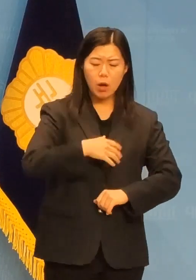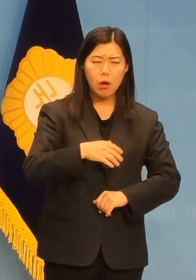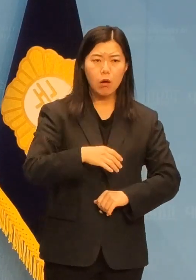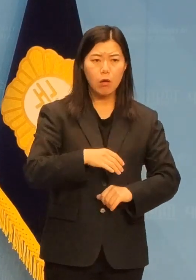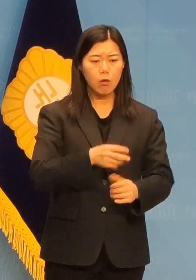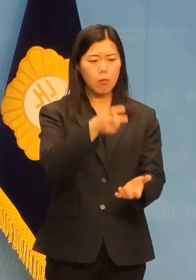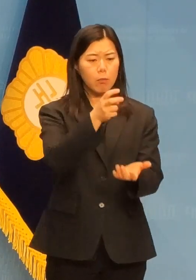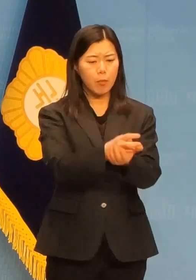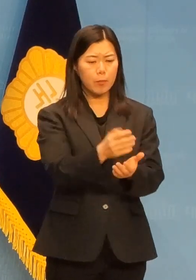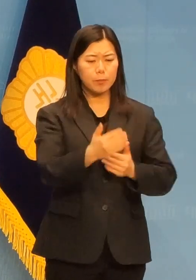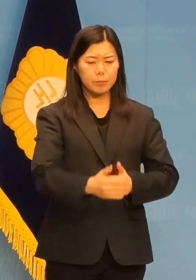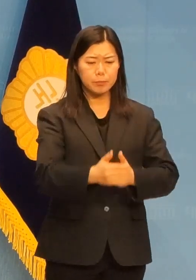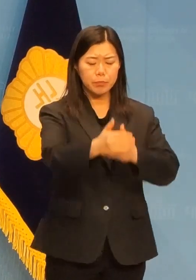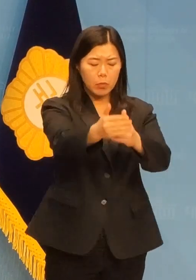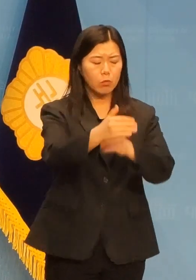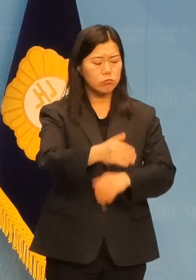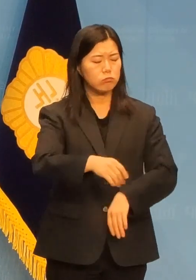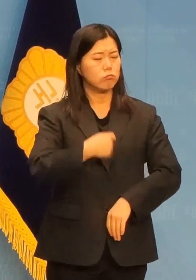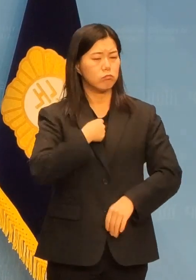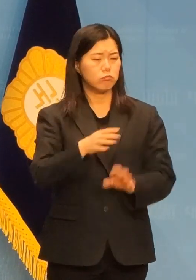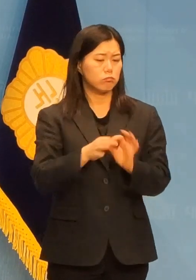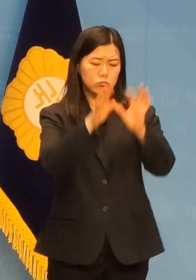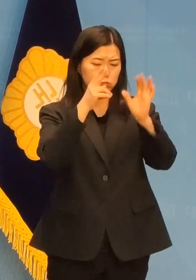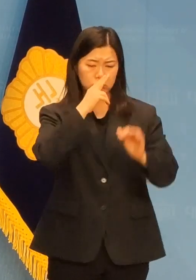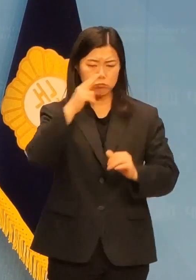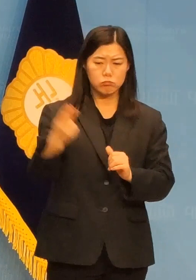법 질서에 도전하는 행위입니다.